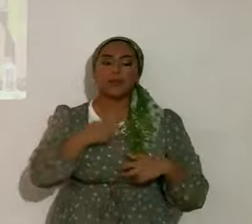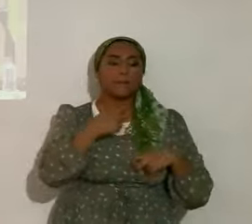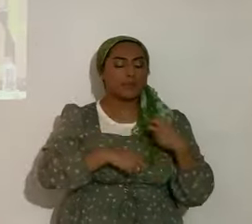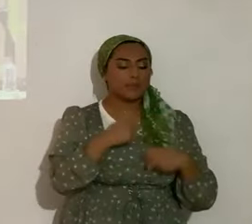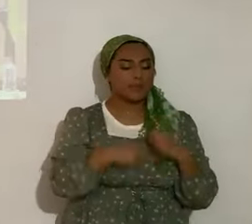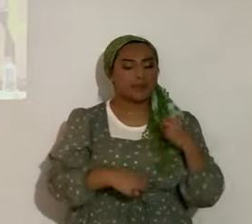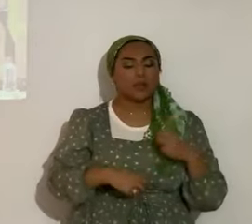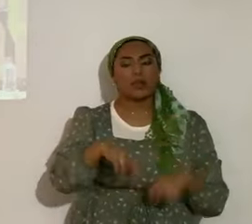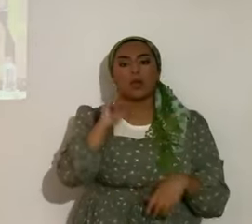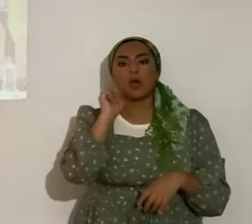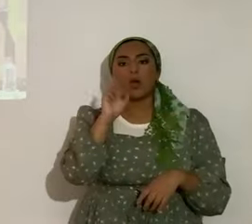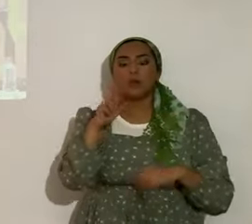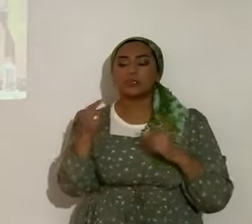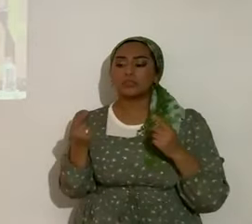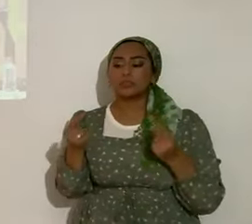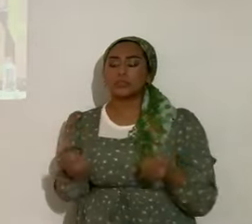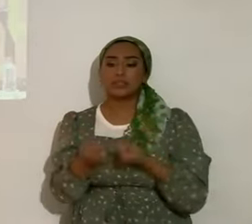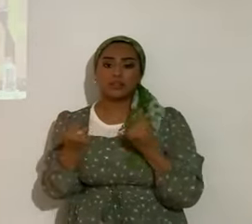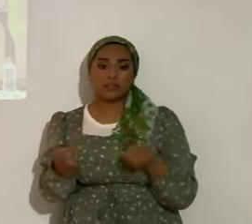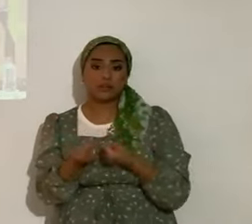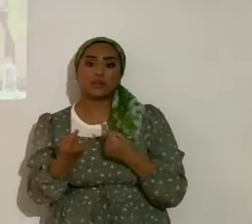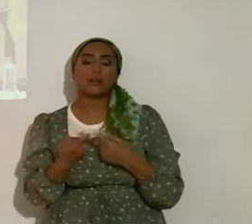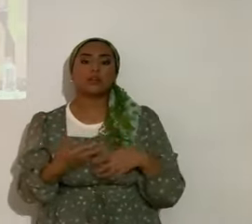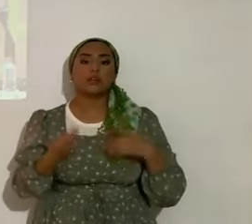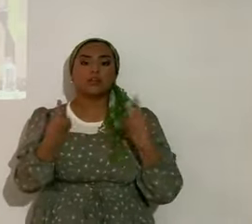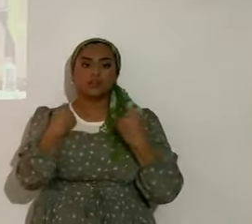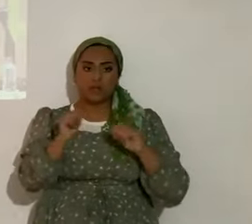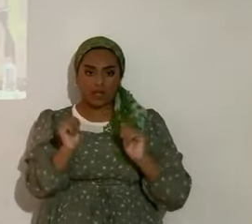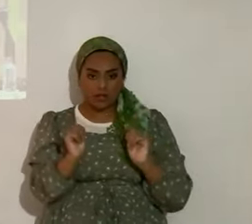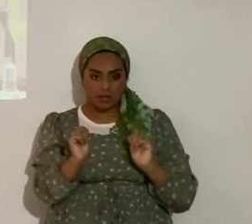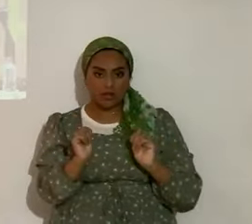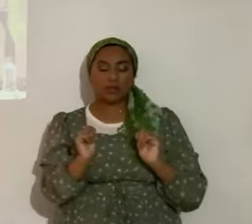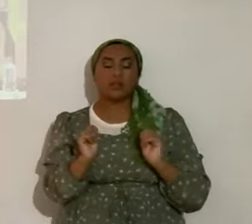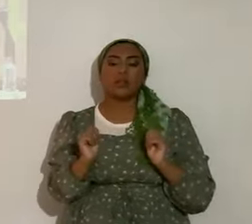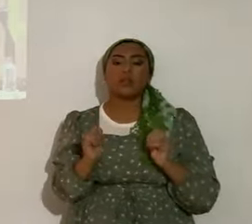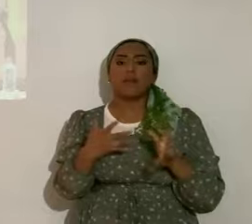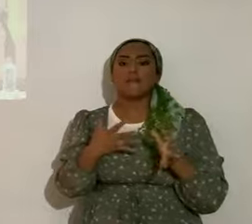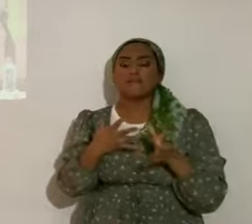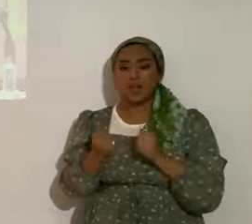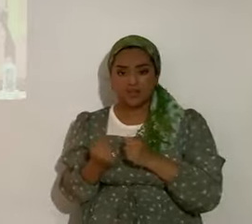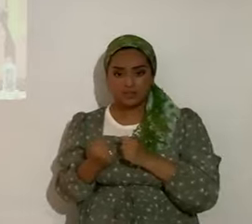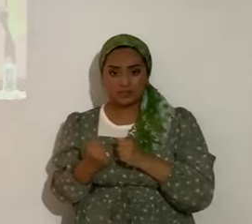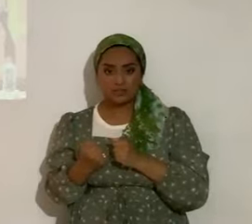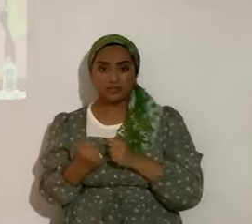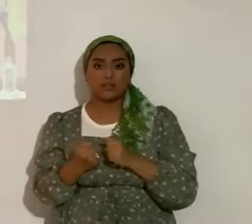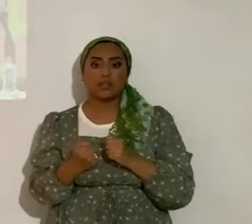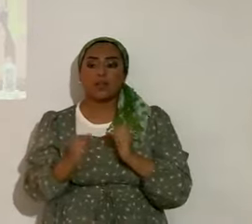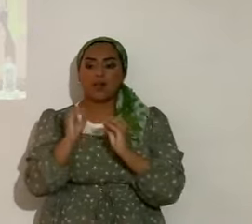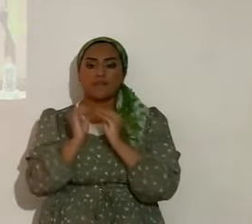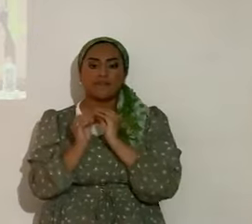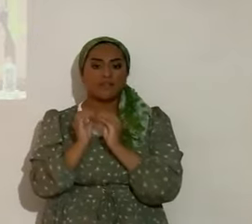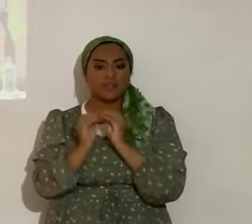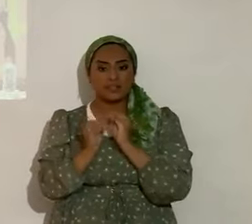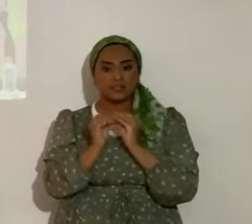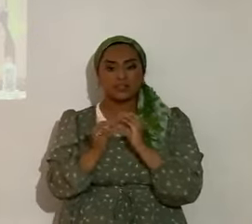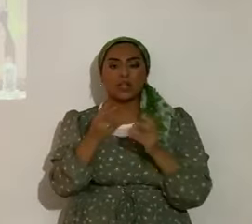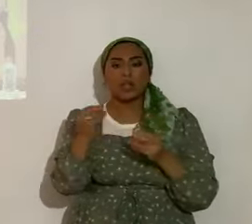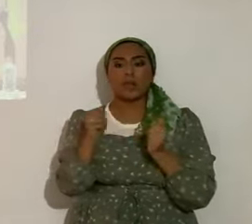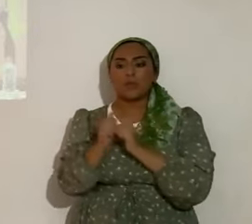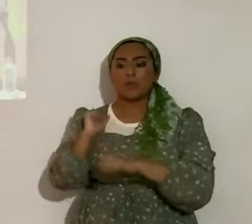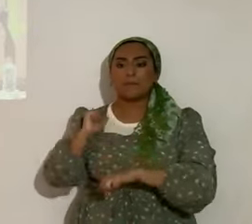o pecados, tratarlos rápido y con